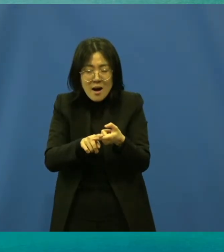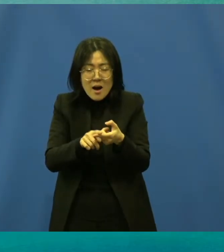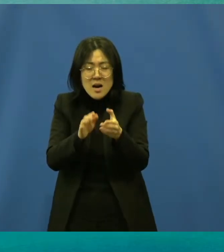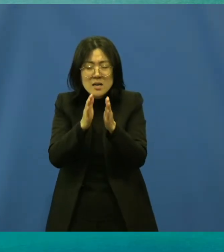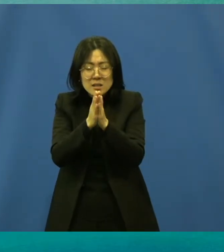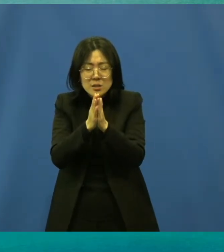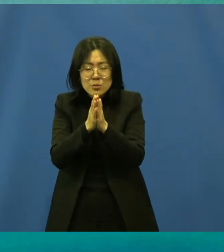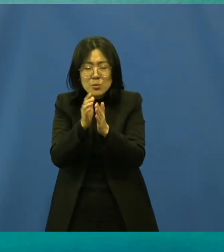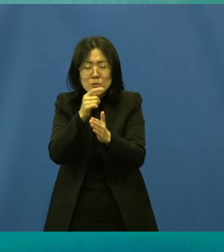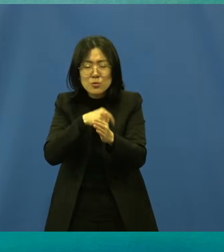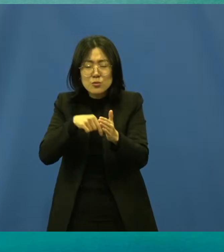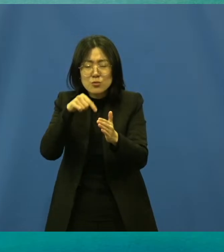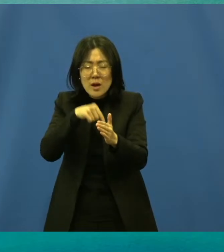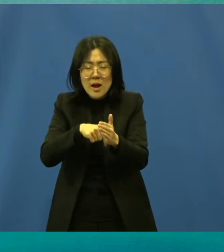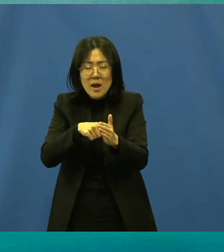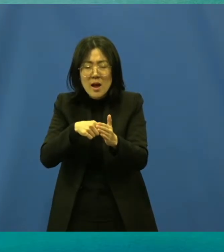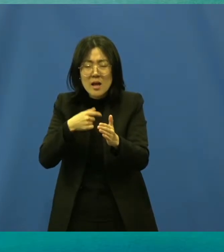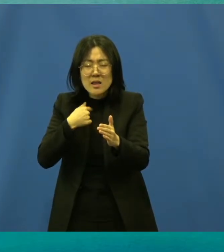영적 상태를 드러냅니다.